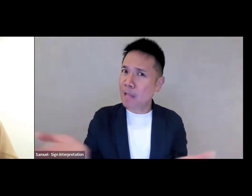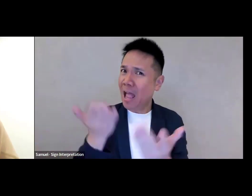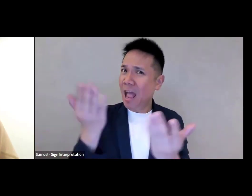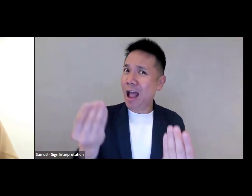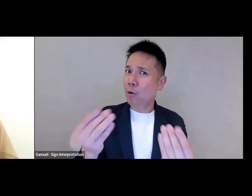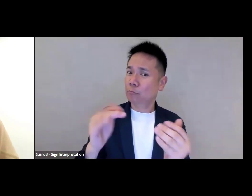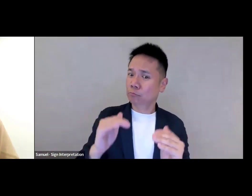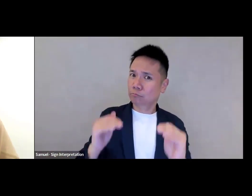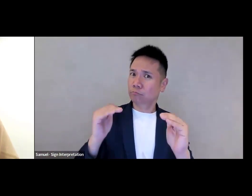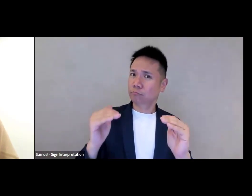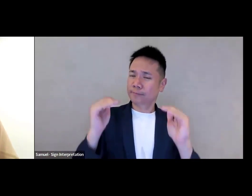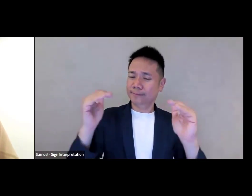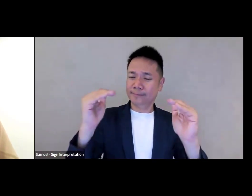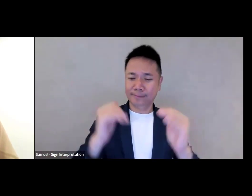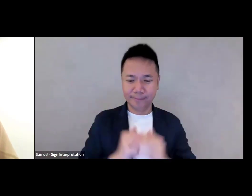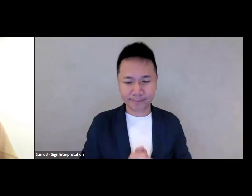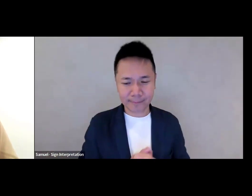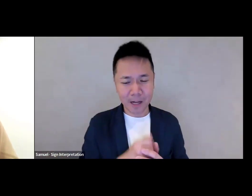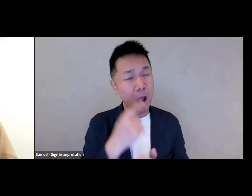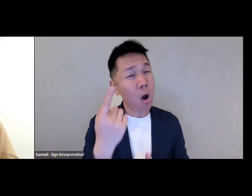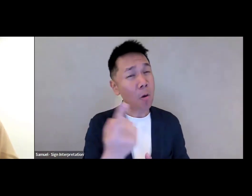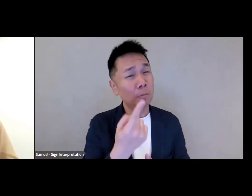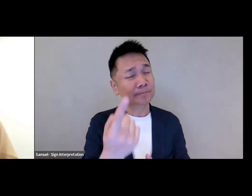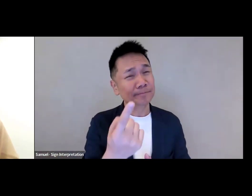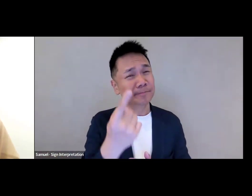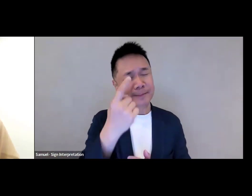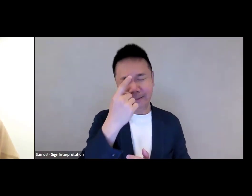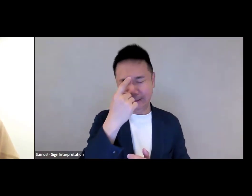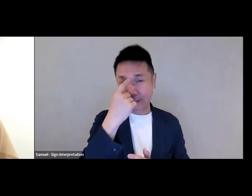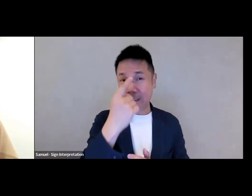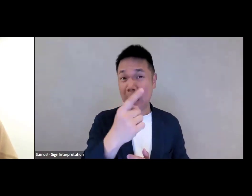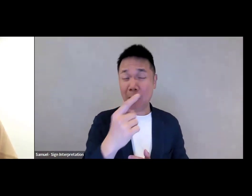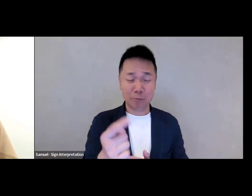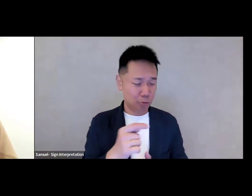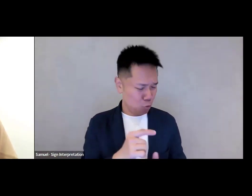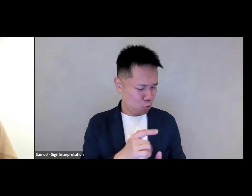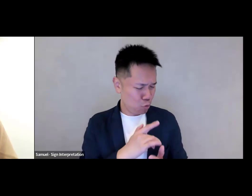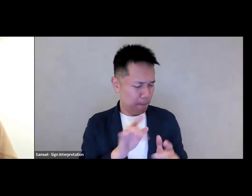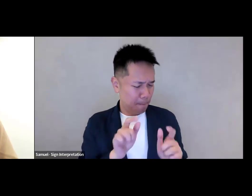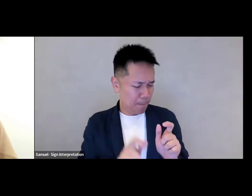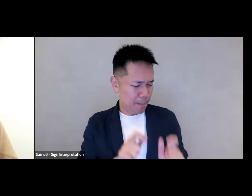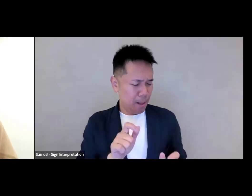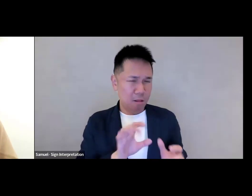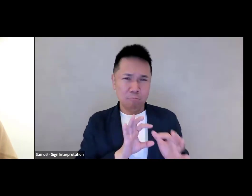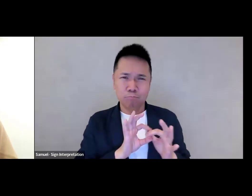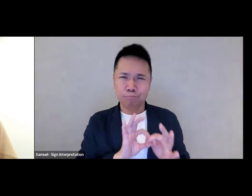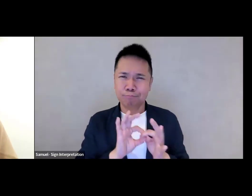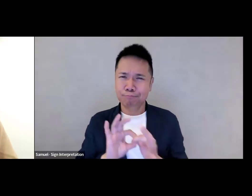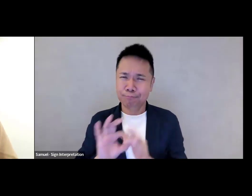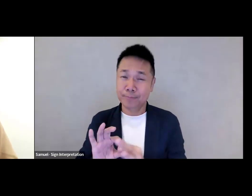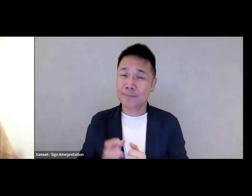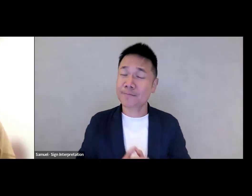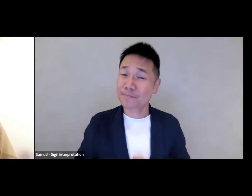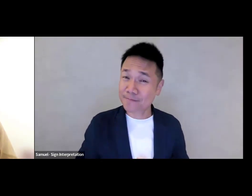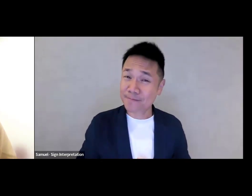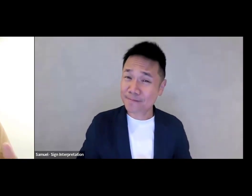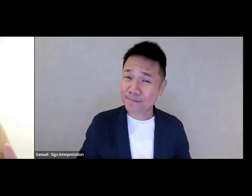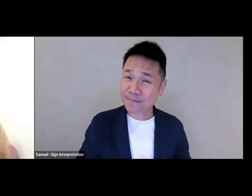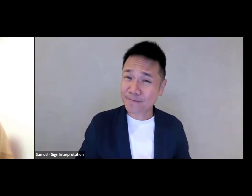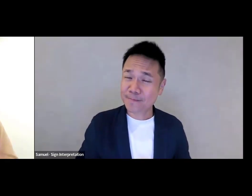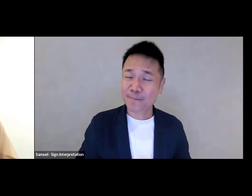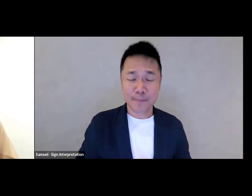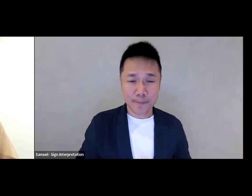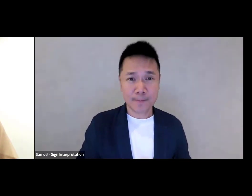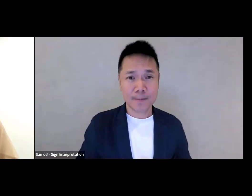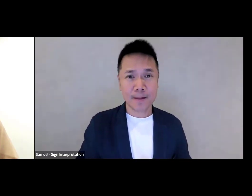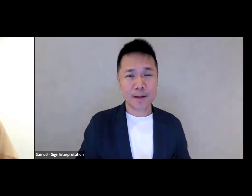如何让我们的这个社群能够来去更好的作业，我们的社群如何来可以去变得更好，